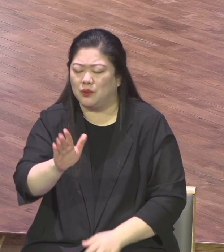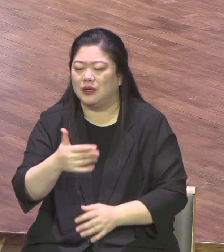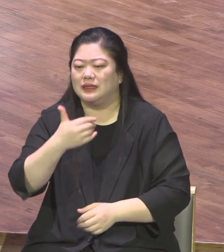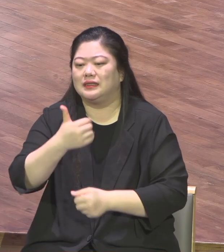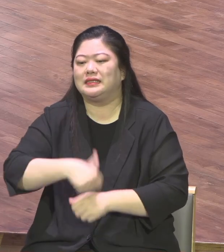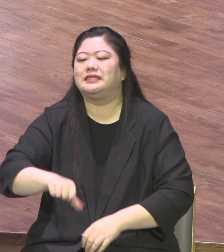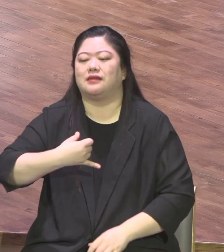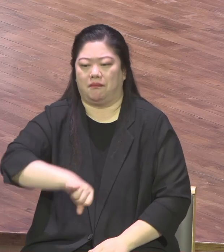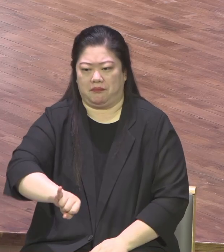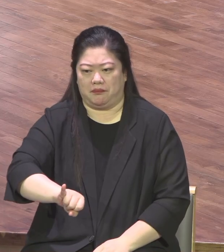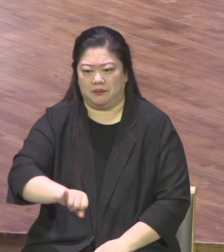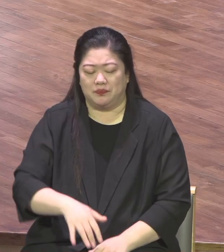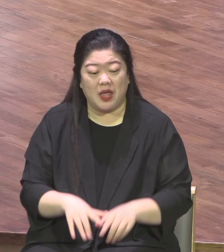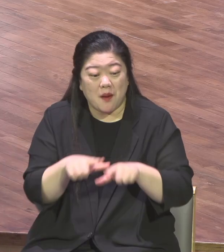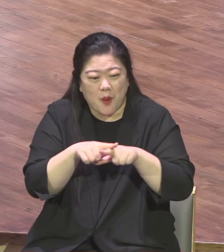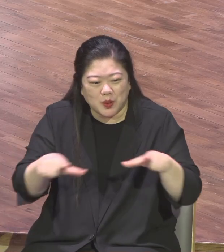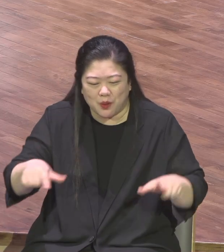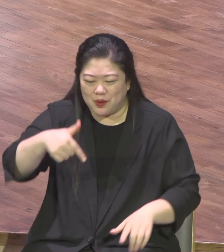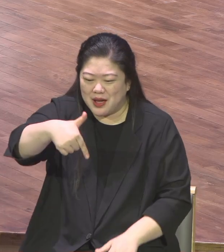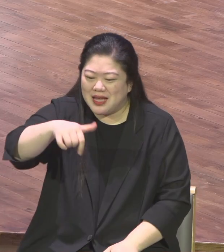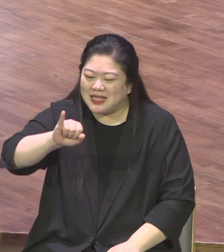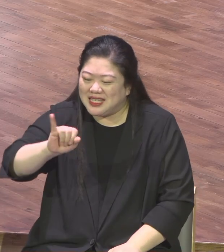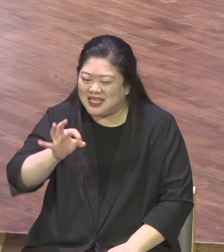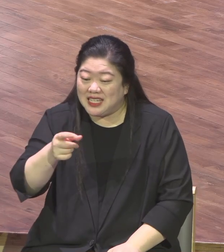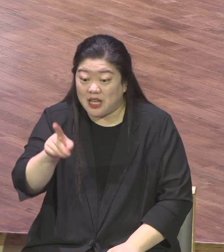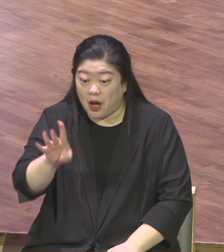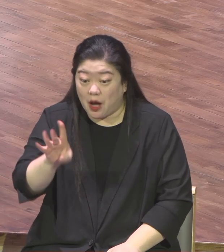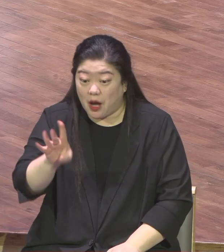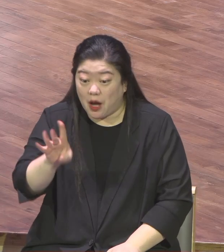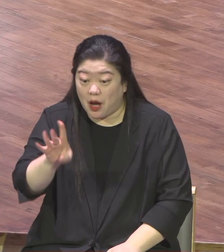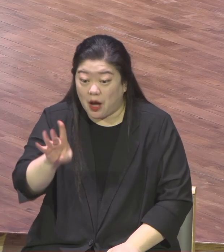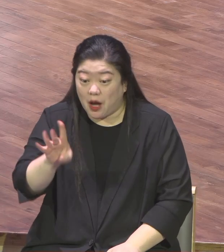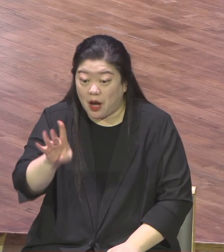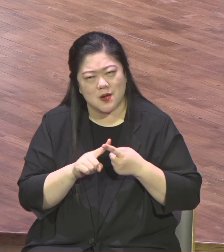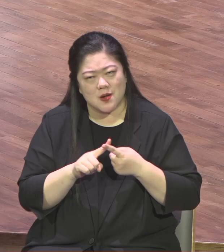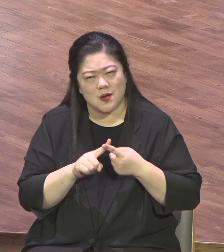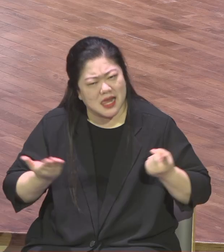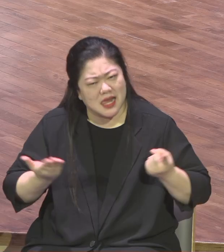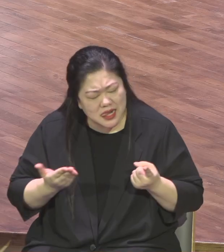하면요. 우리 생각에는 대기업, 중소기업, 근데 그런 기업을 말할